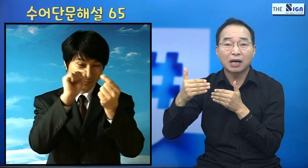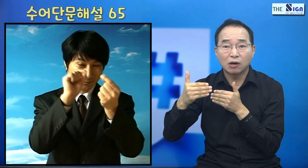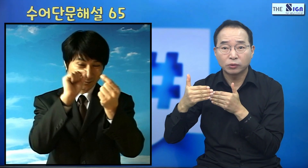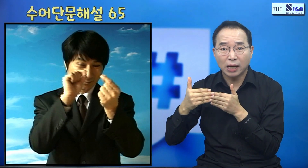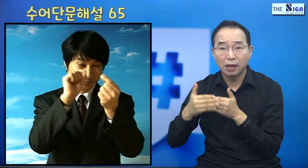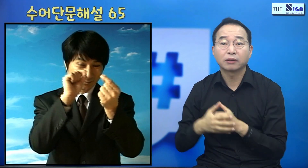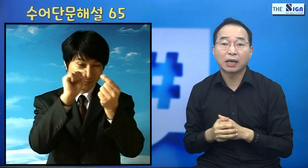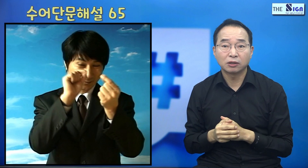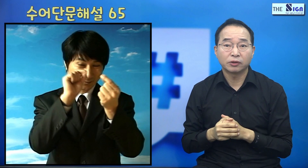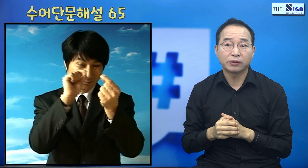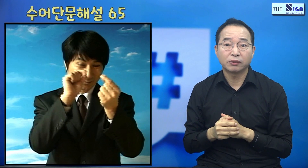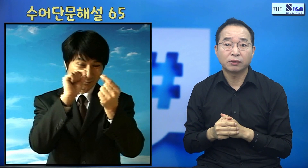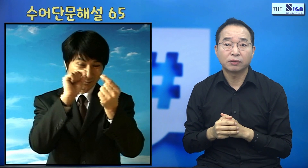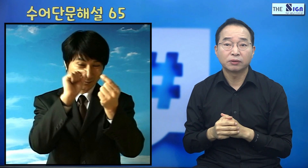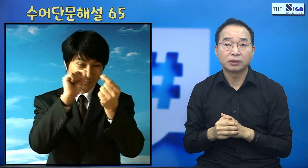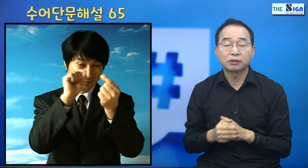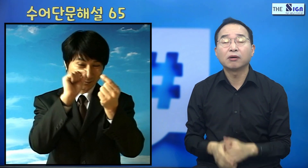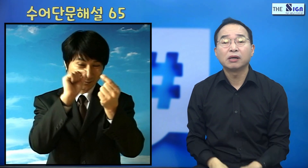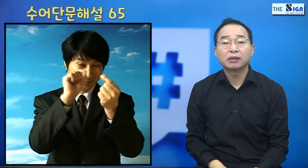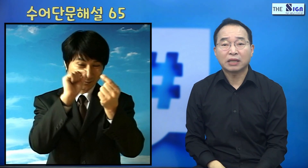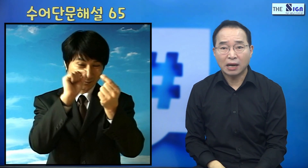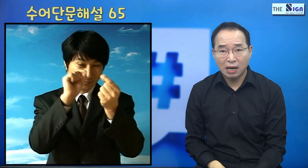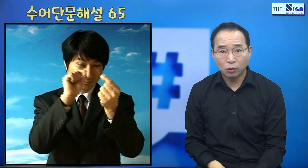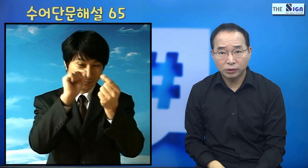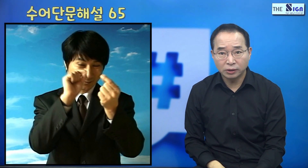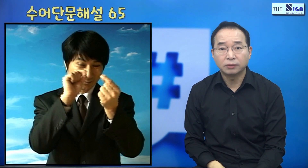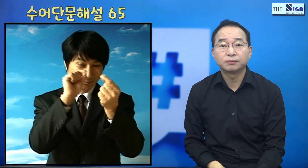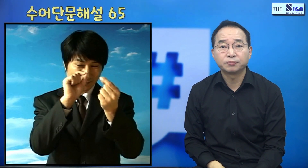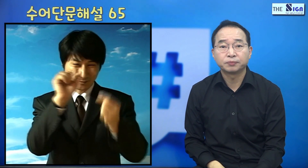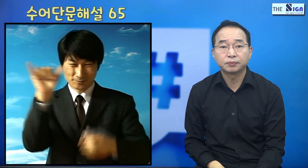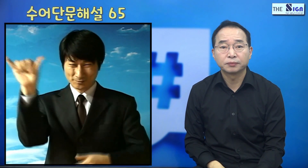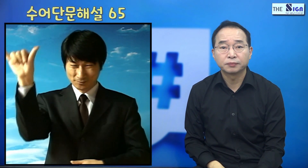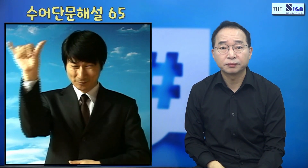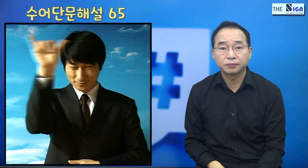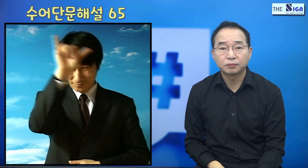가까이 다가오다라는 거예요. 그래서 다가오는,